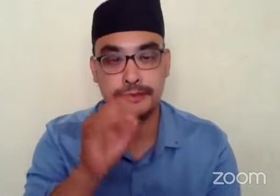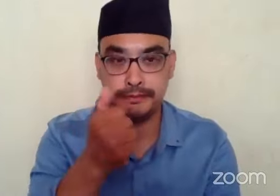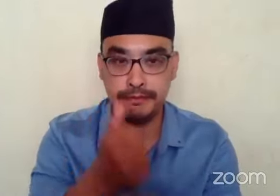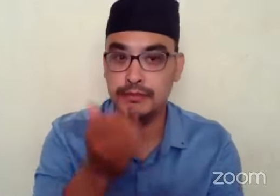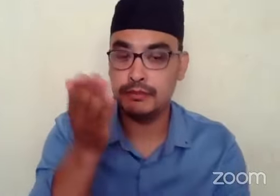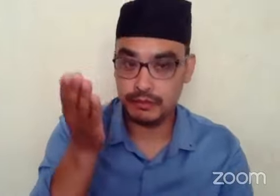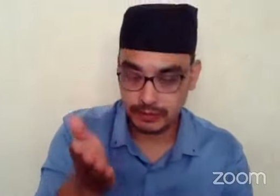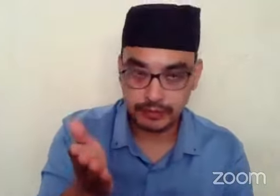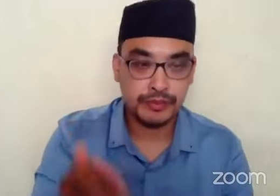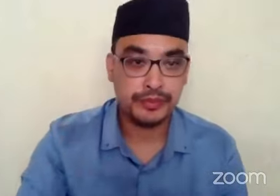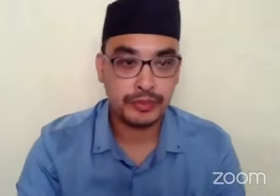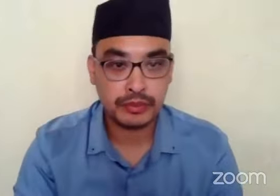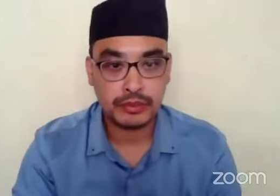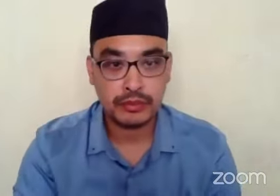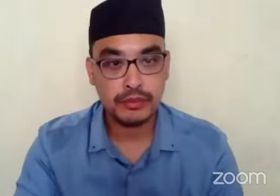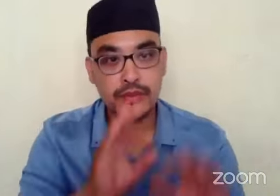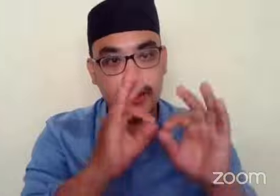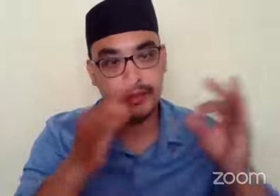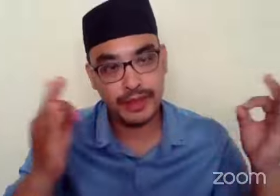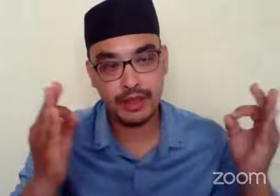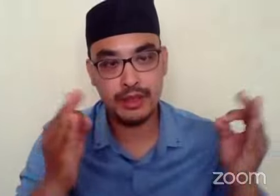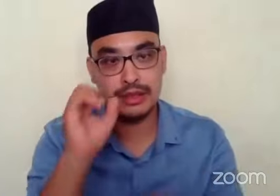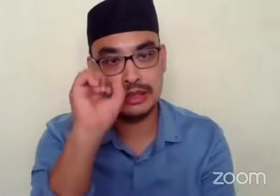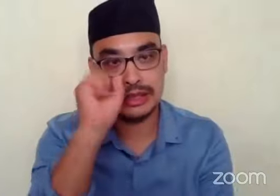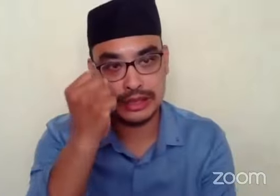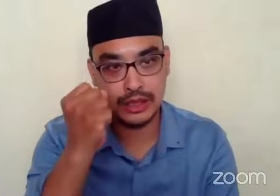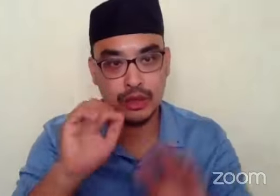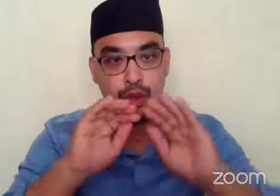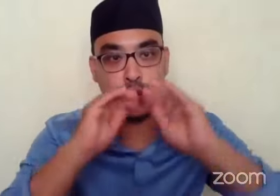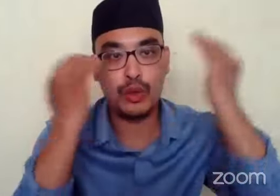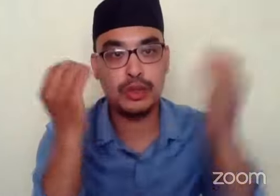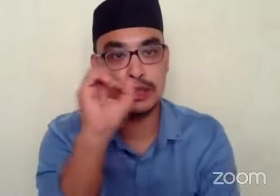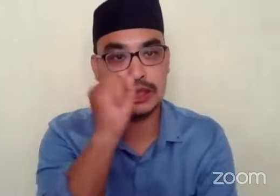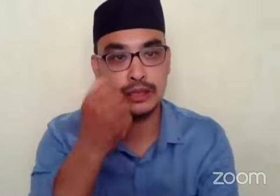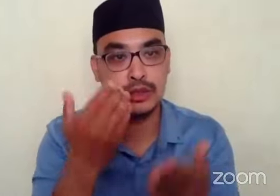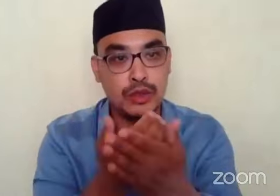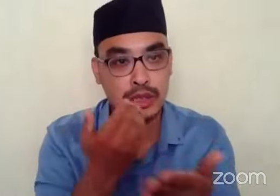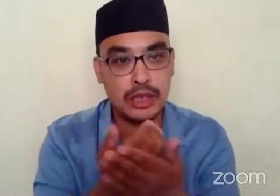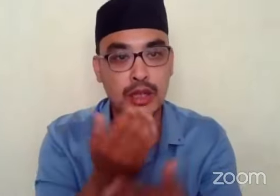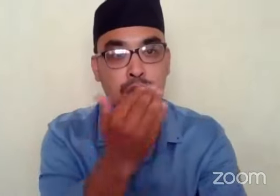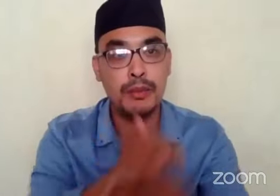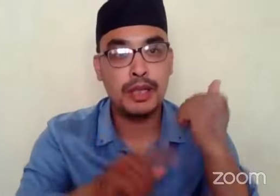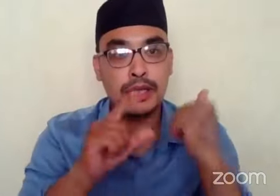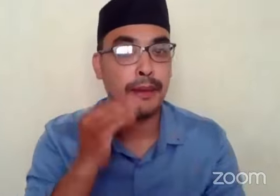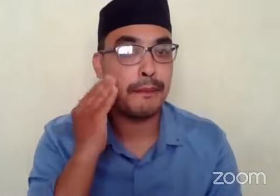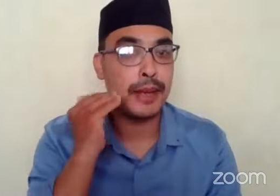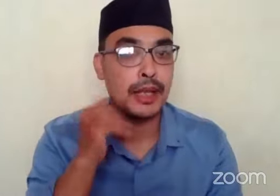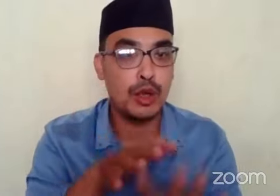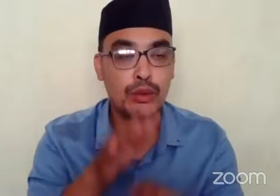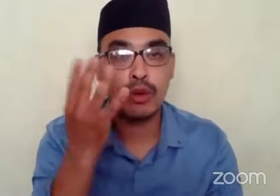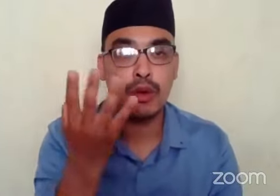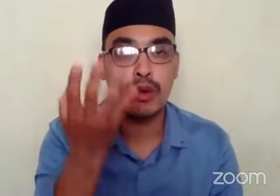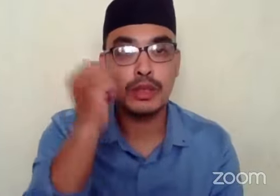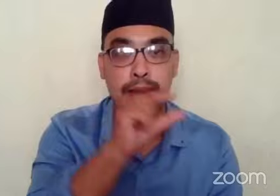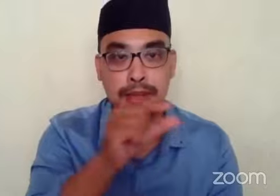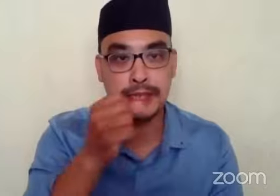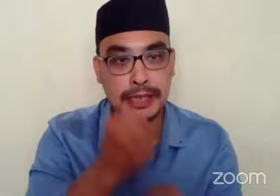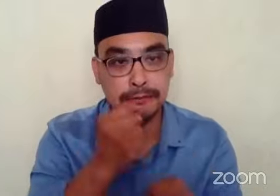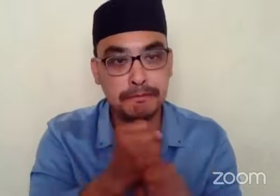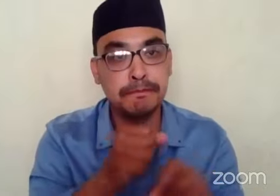चाहिँ विभिन्न राष्ट्रिय अन्तर्राष्ट्रिय सङ्घ संस्थाहरूमा पनि अपाङ्गताको भएका महिलाहरूको अधिकारको विषयमा काम गर्न